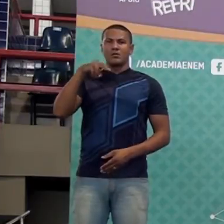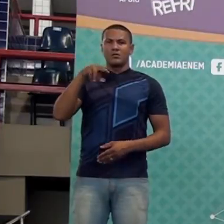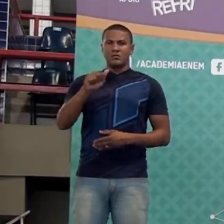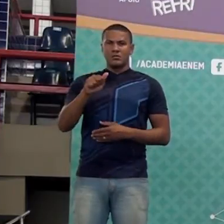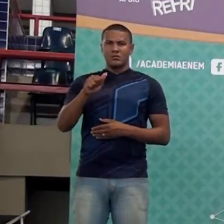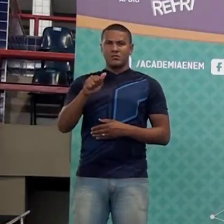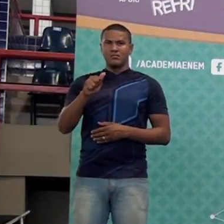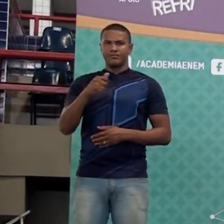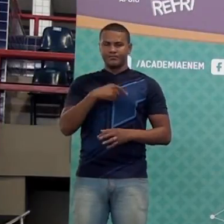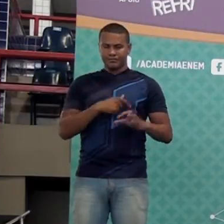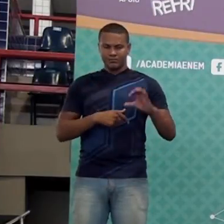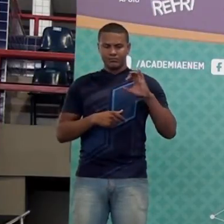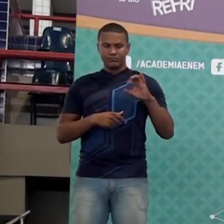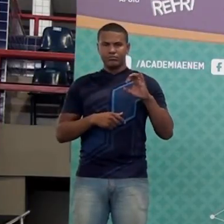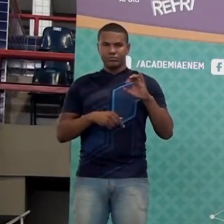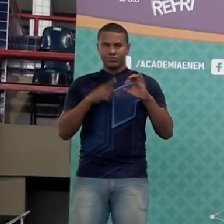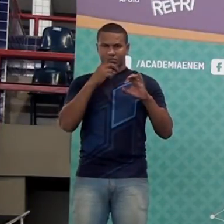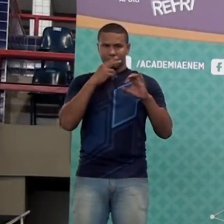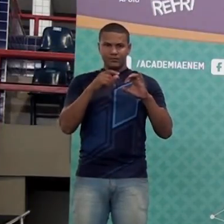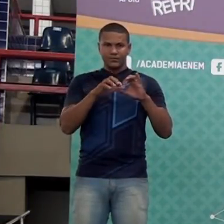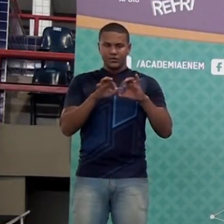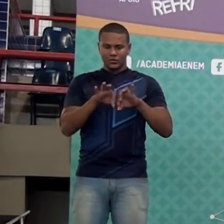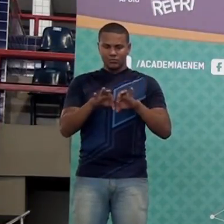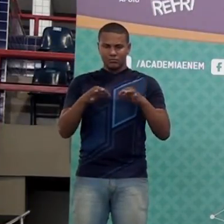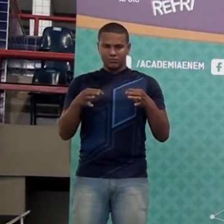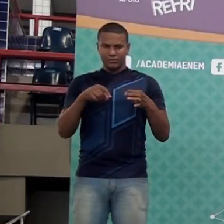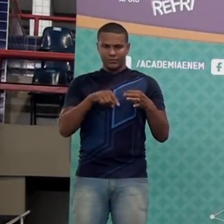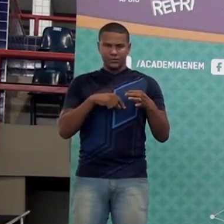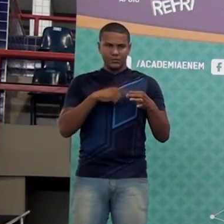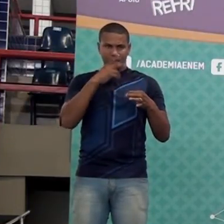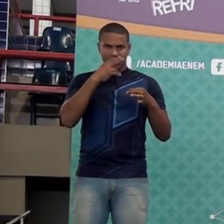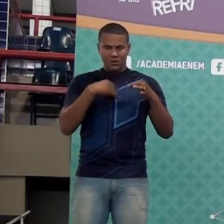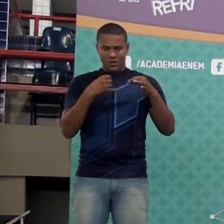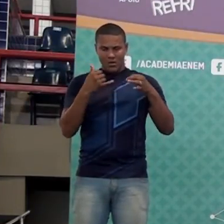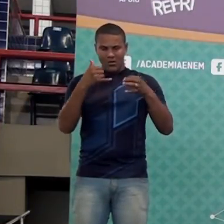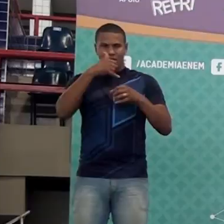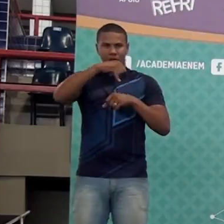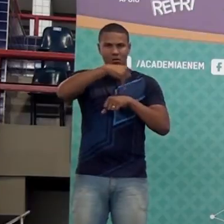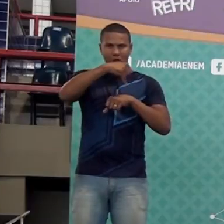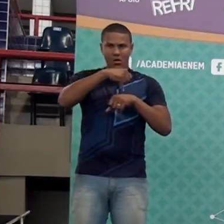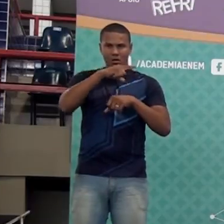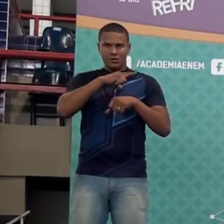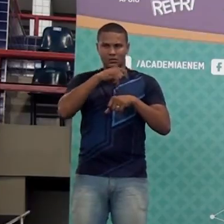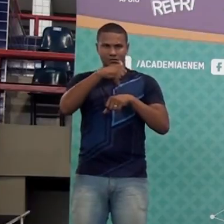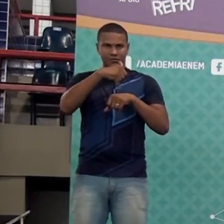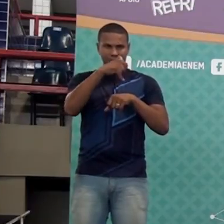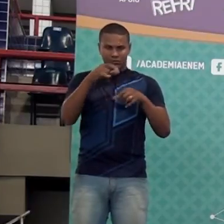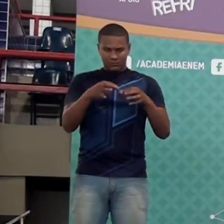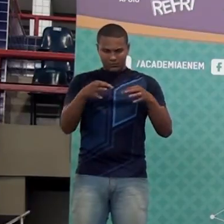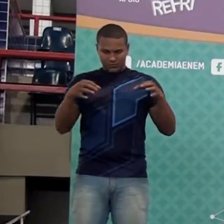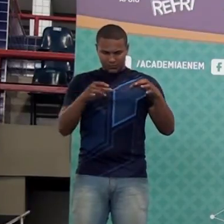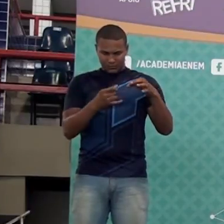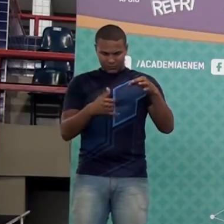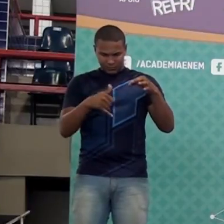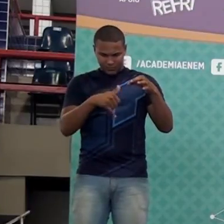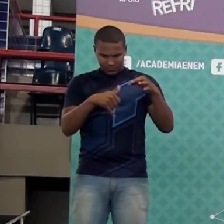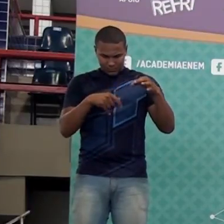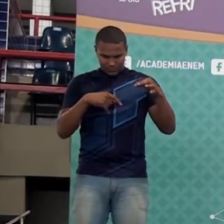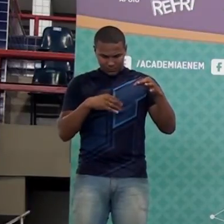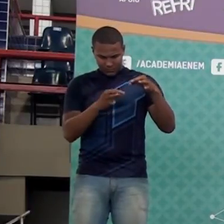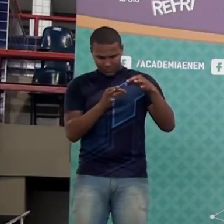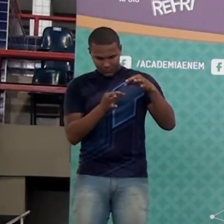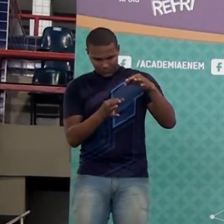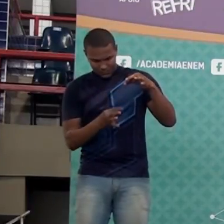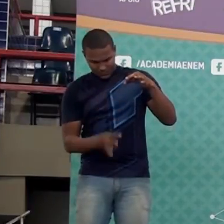faz? Retira esse óleo do vegetal e faz uma reação química sobre esse óleo, que